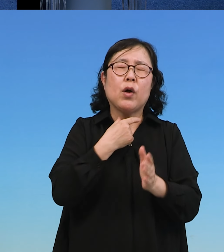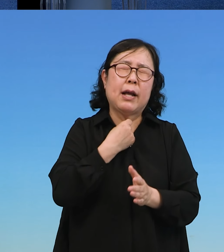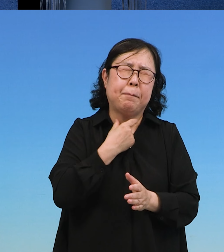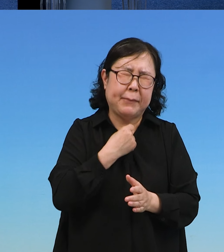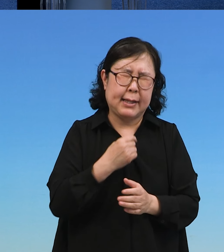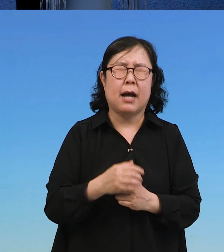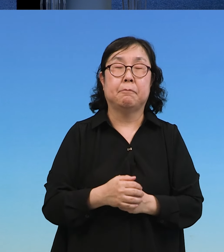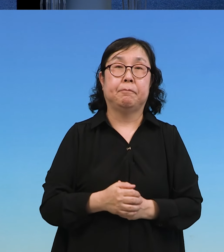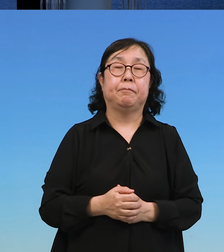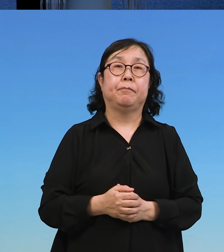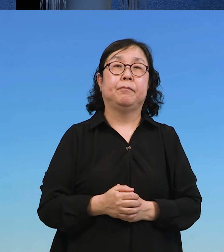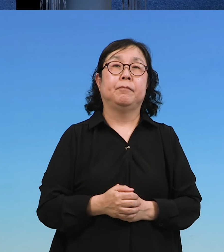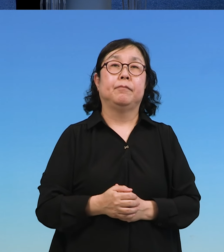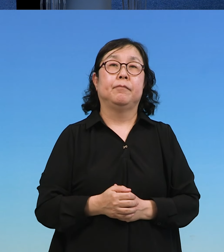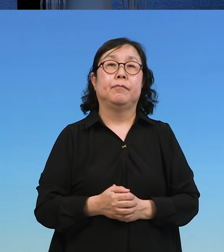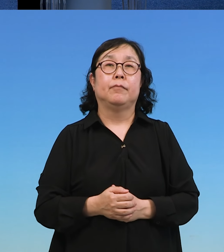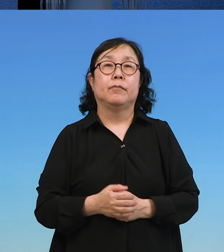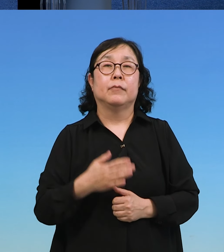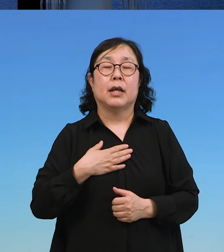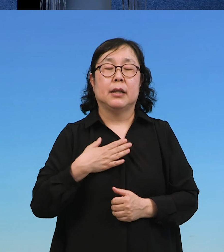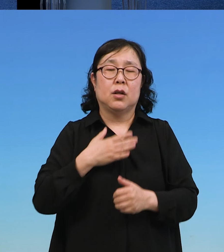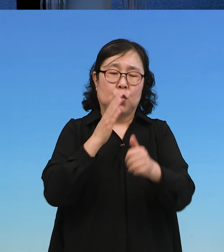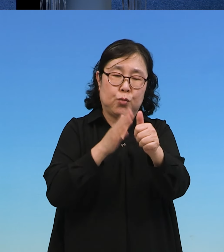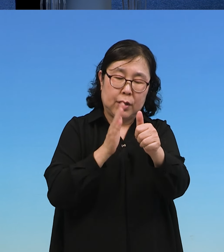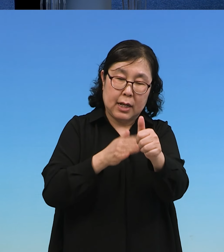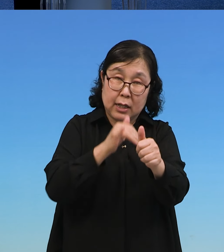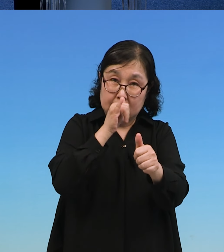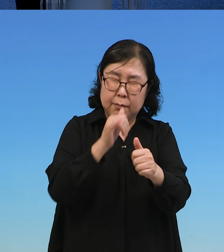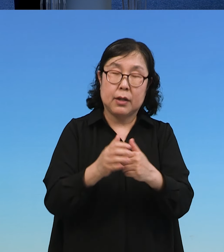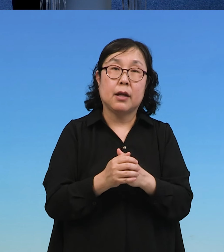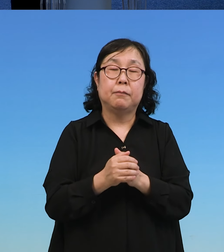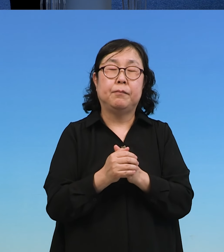들어보세요. 저한테 눈물겨운 부탁을 합니다.